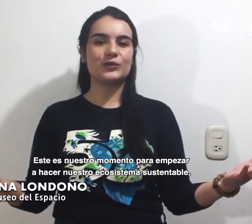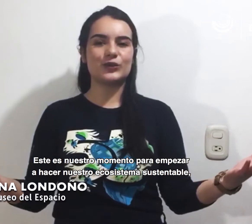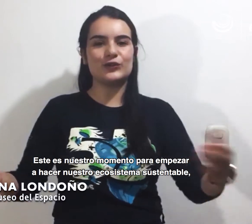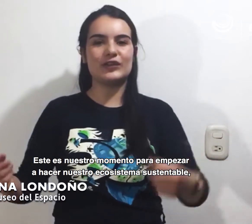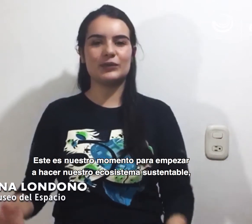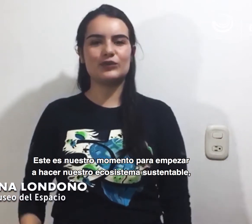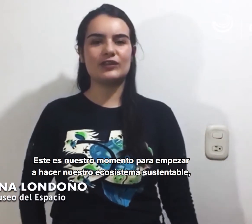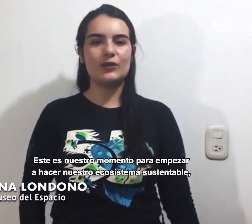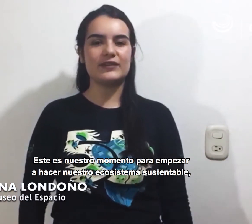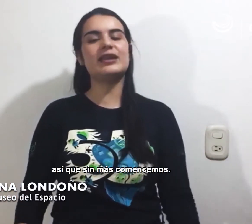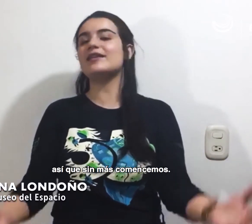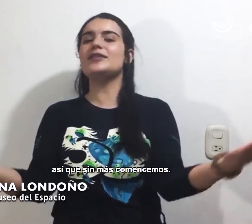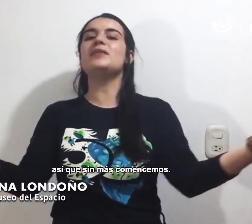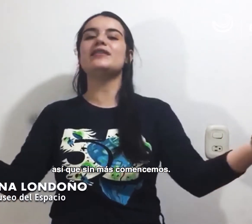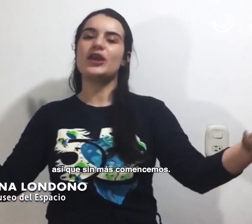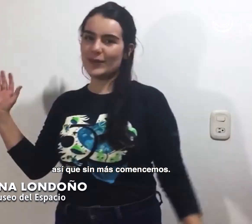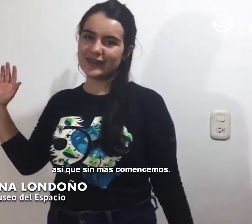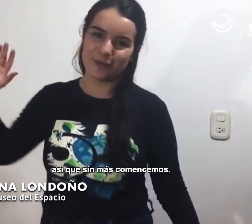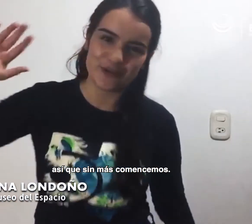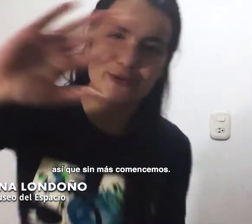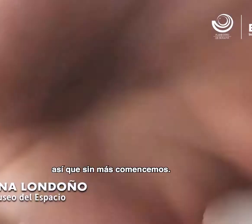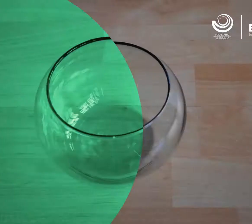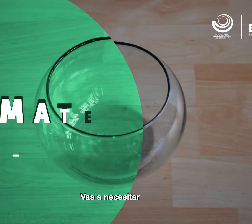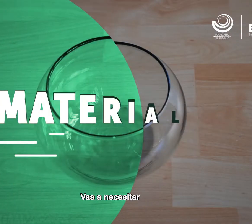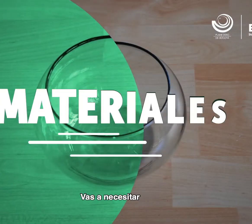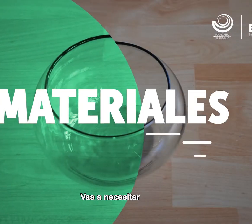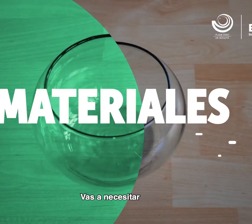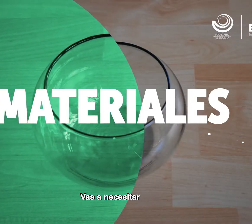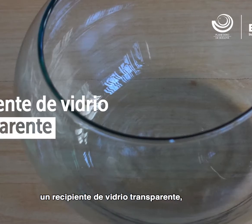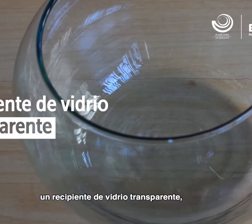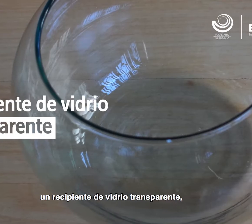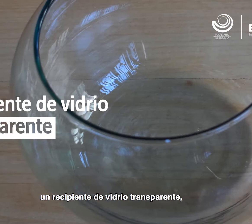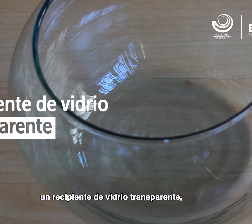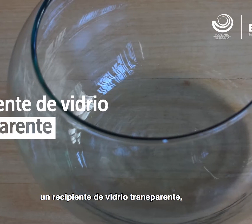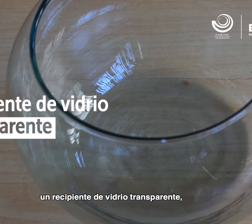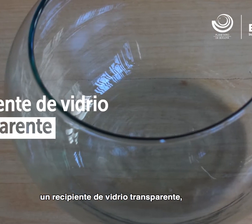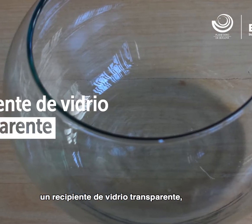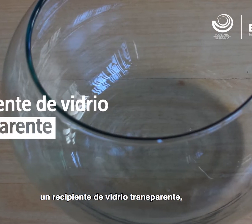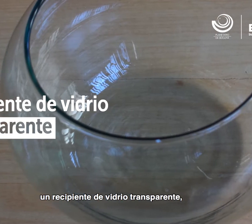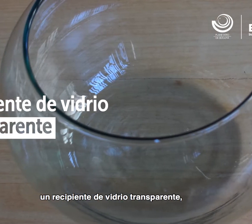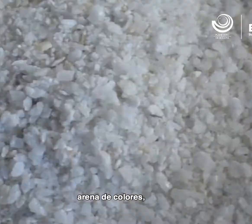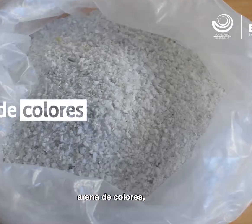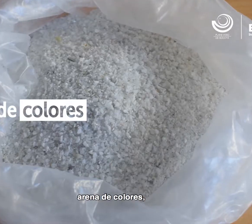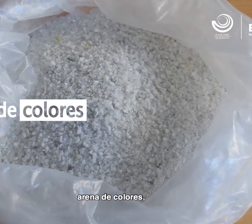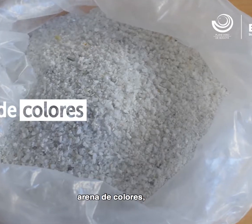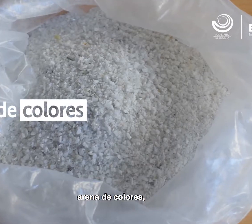nuestro ecosistema sustentable, así que sin más, comencemos. Vas a necesitar un recipiente de vidrio transparente, arena de